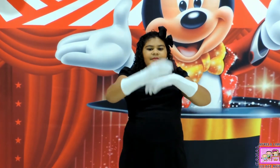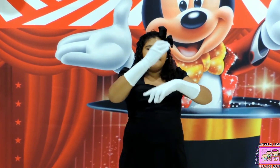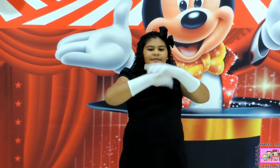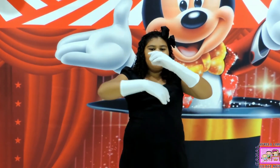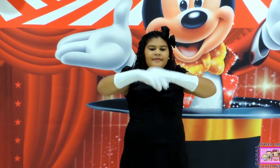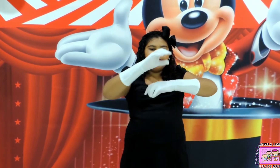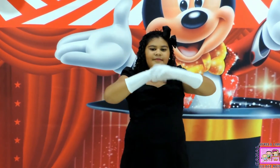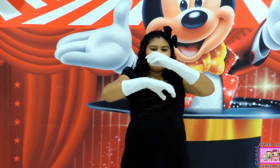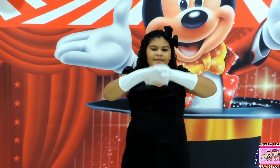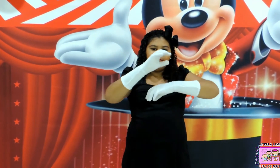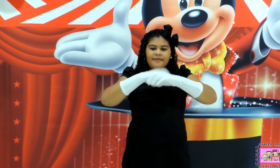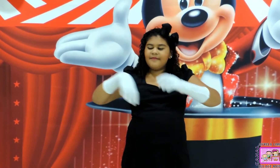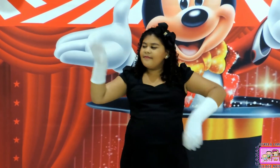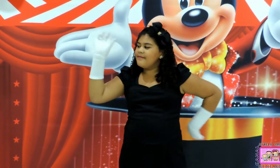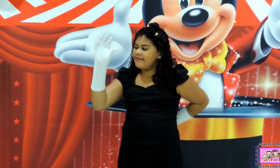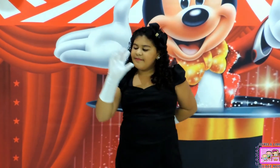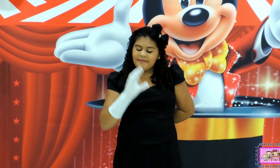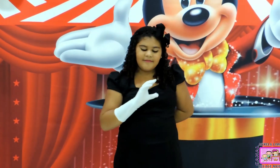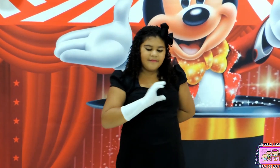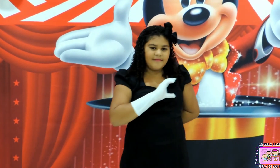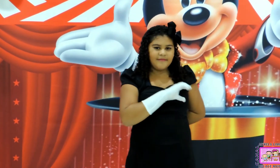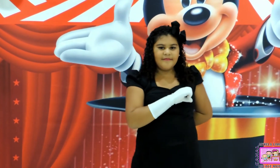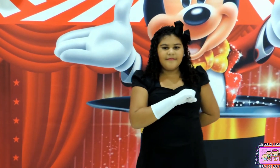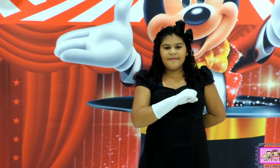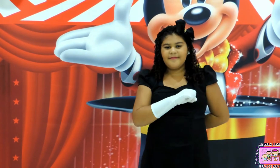vou cantar o seu amor